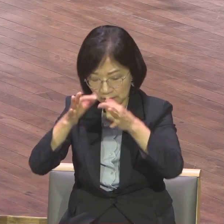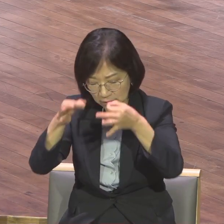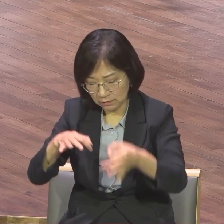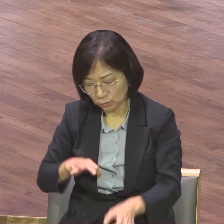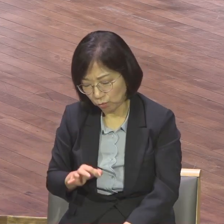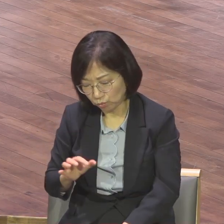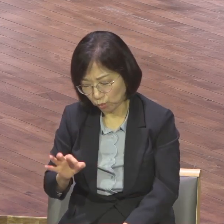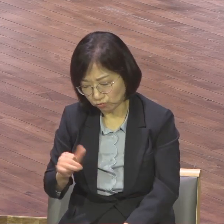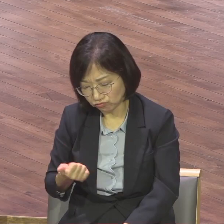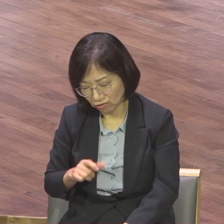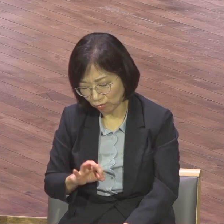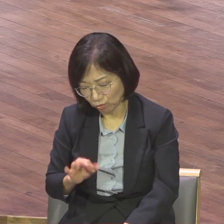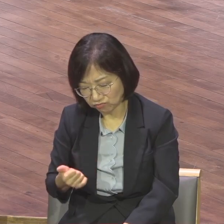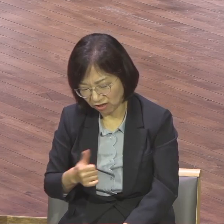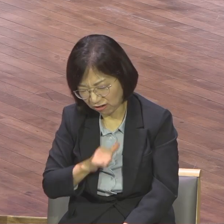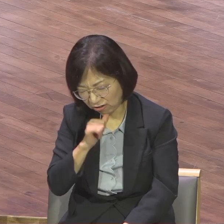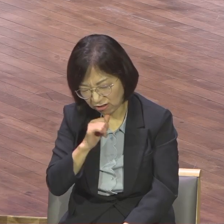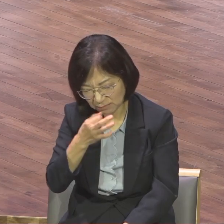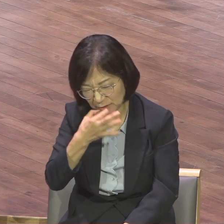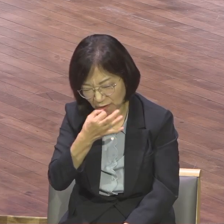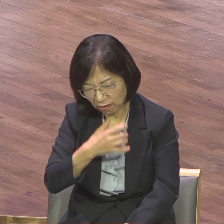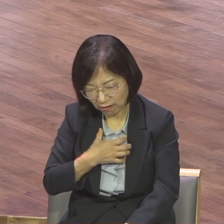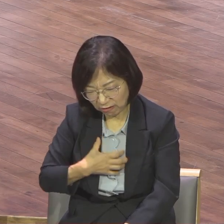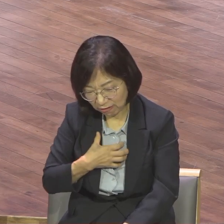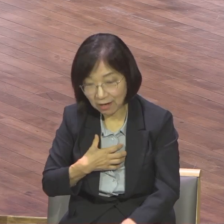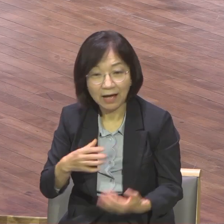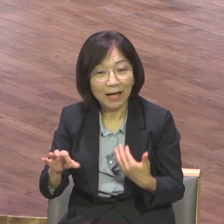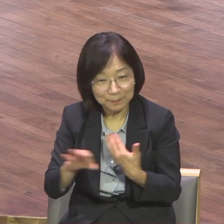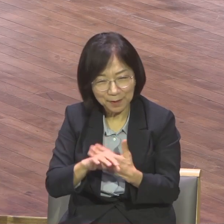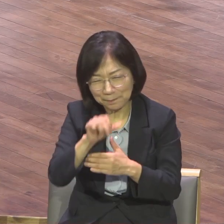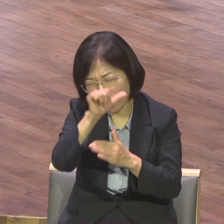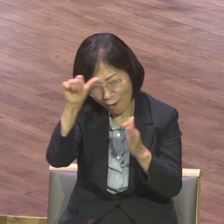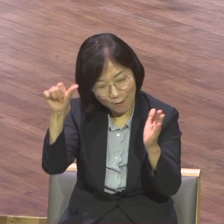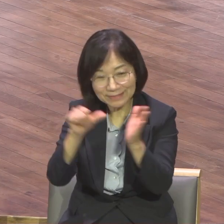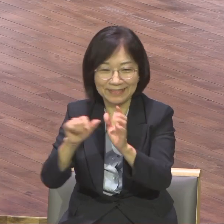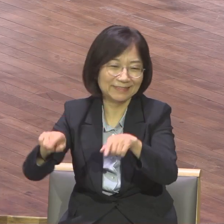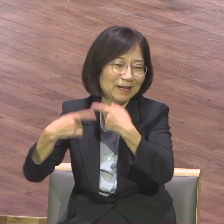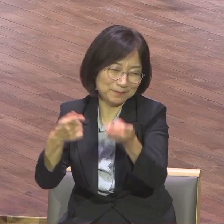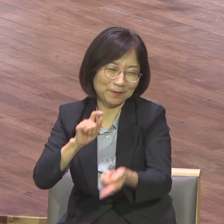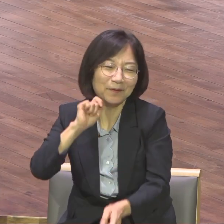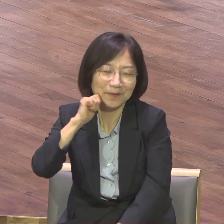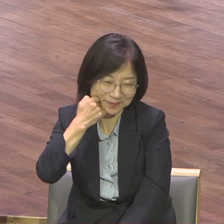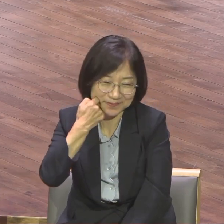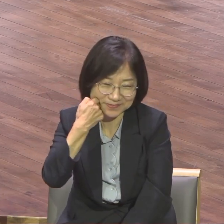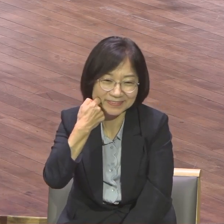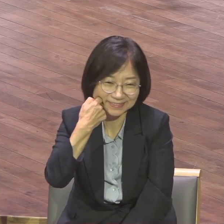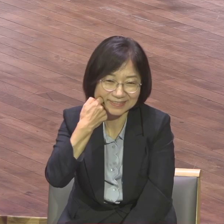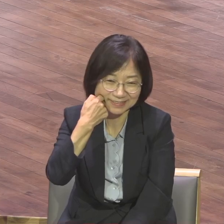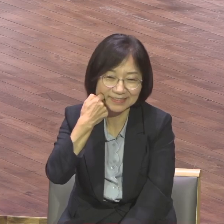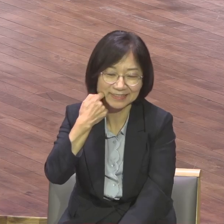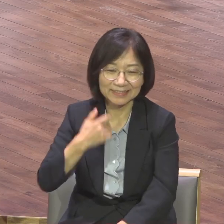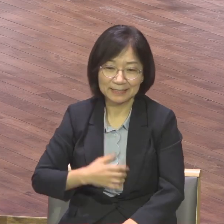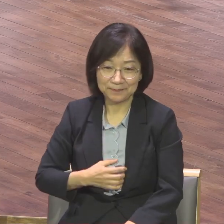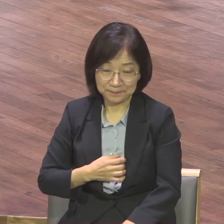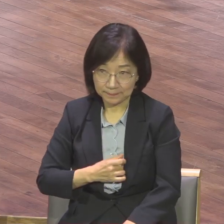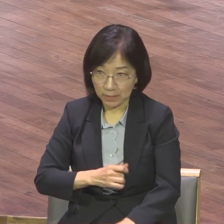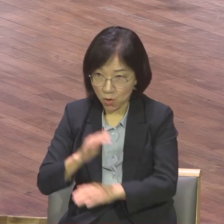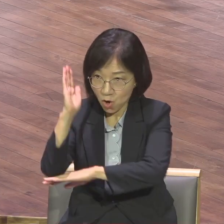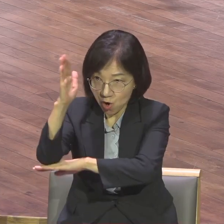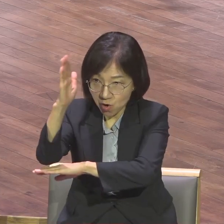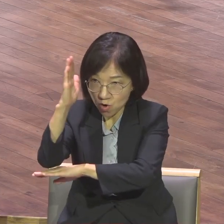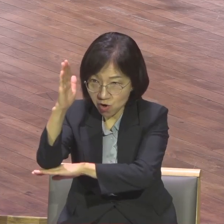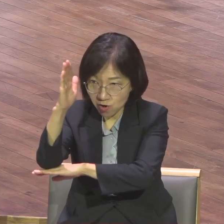갑니다. 주주주 하는 협력형의 삶은 그야말로 영적으로 백해무익합니다. 일단 강단